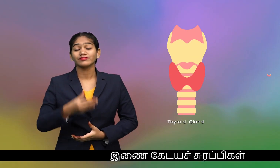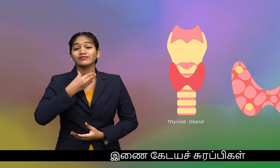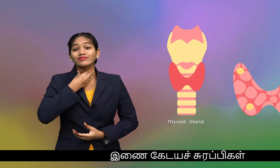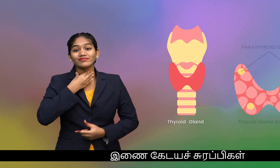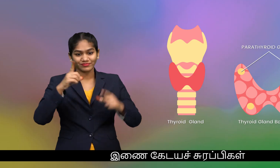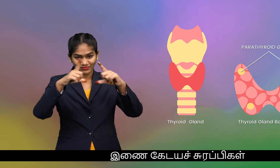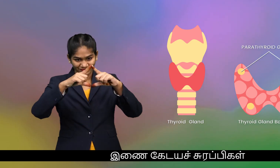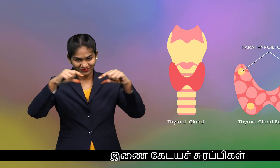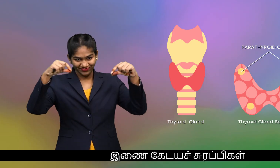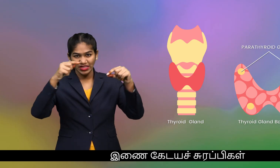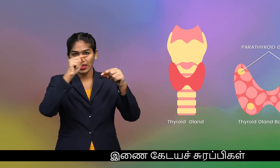இணைக்கேடைய சுரப்பிகள்